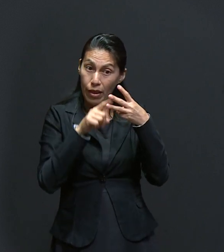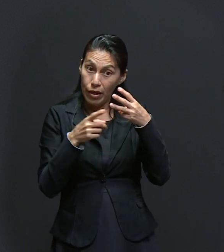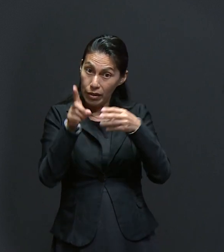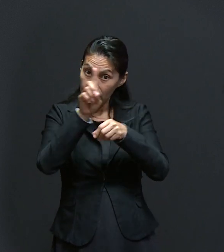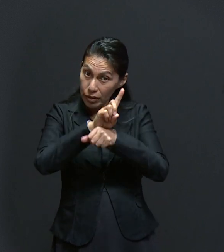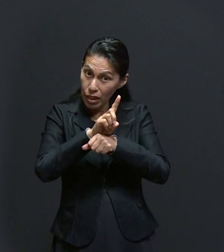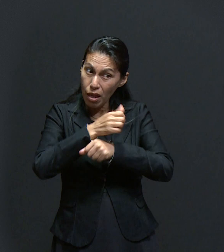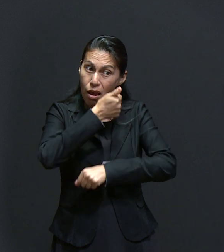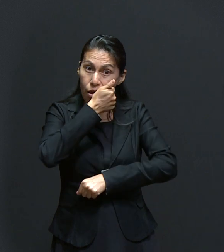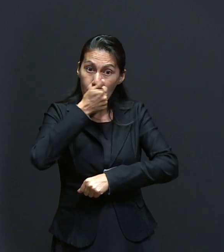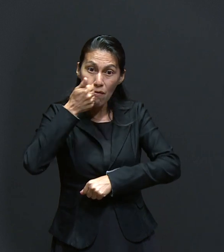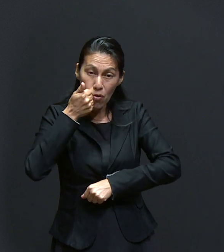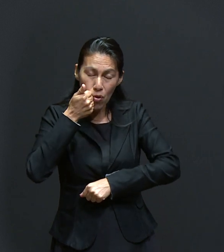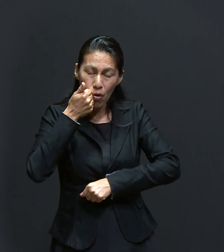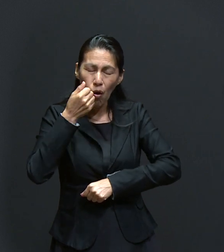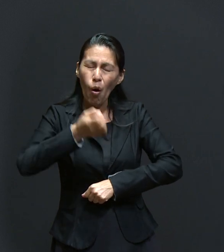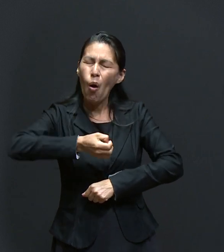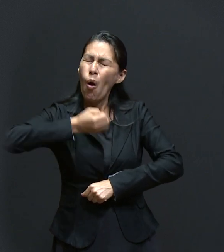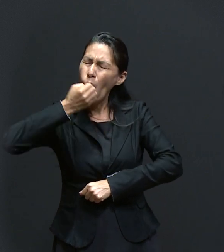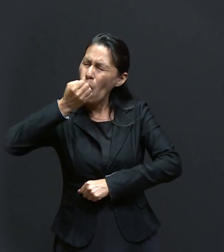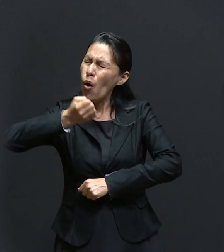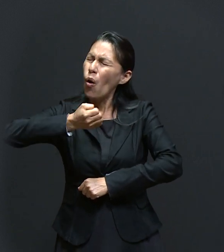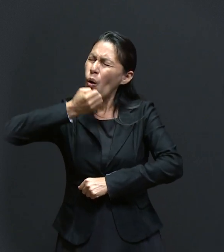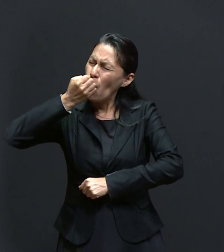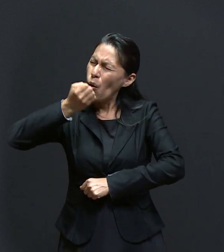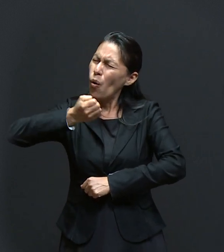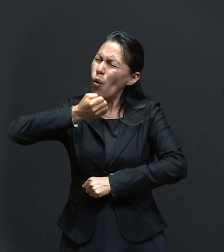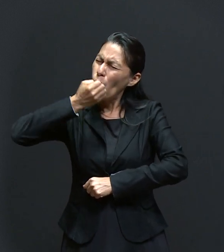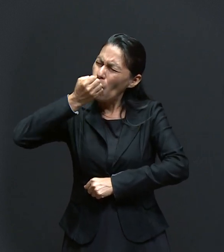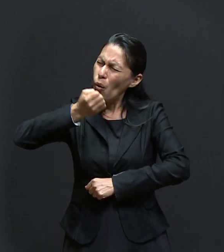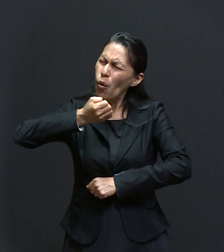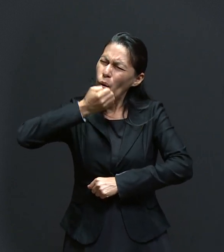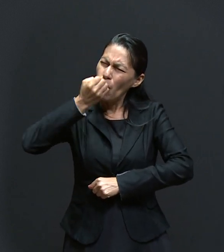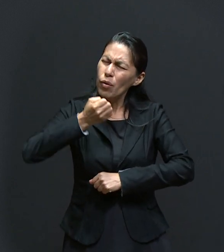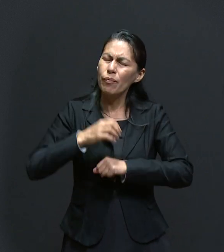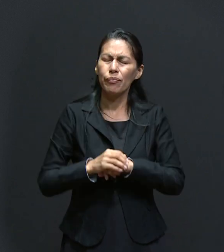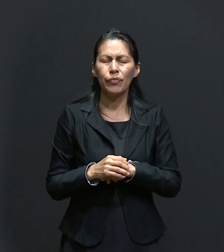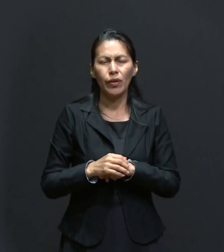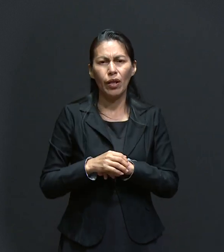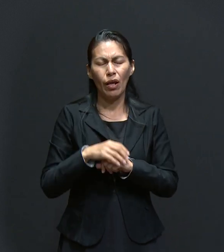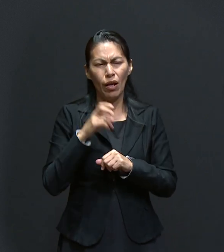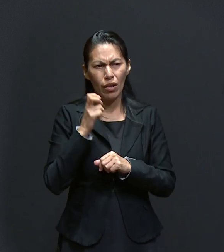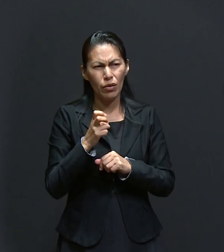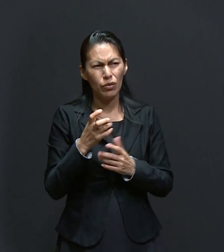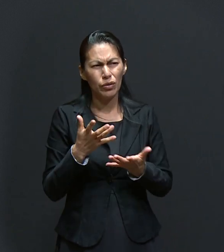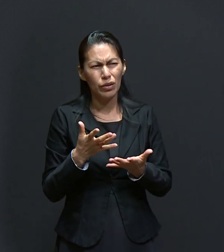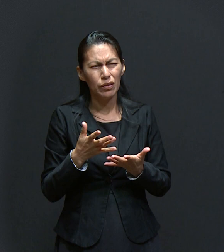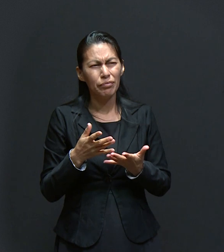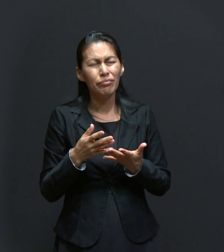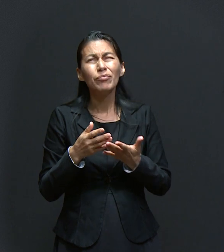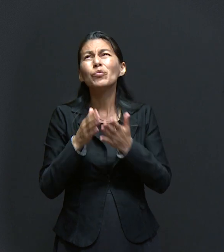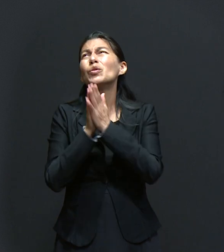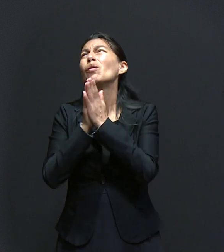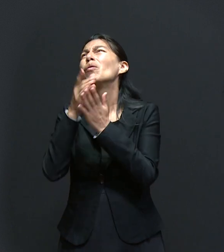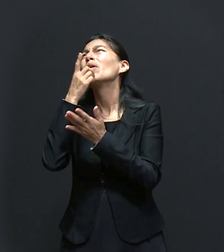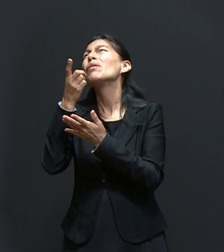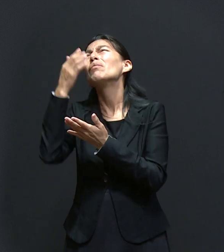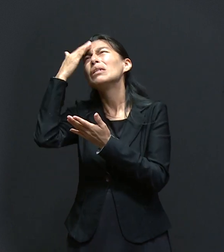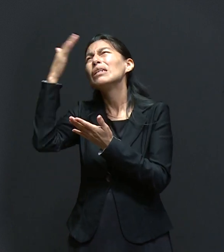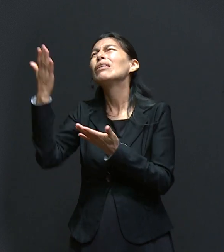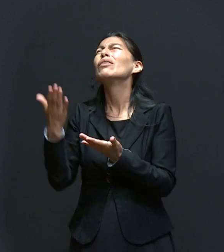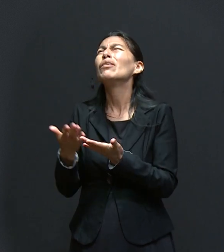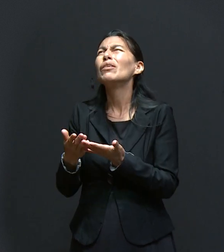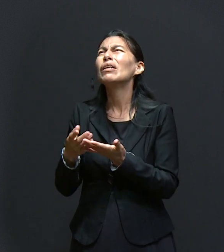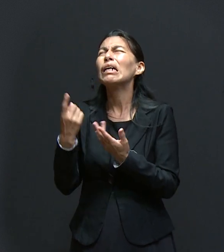pero yo sigo más allá que oración índice en tercer día entonces escuché voz clara de